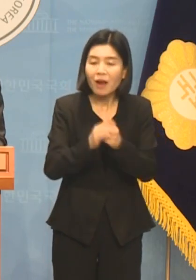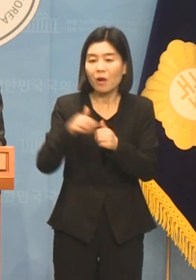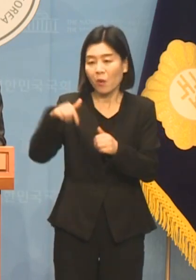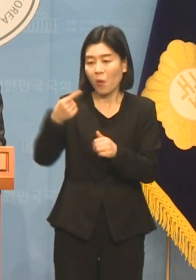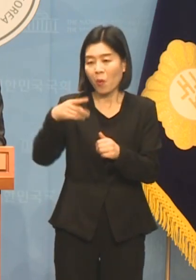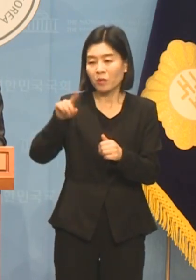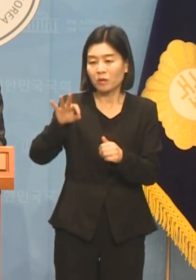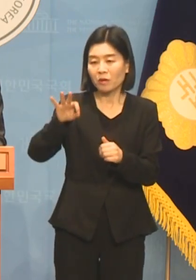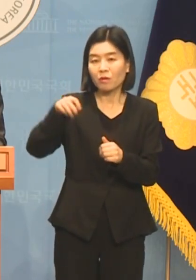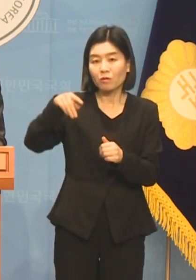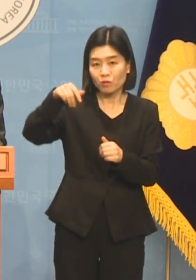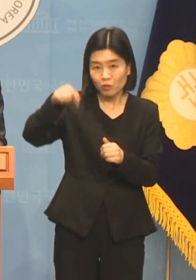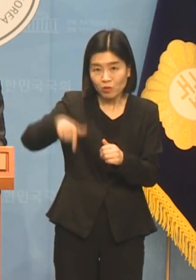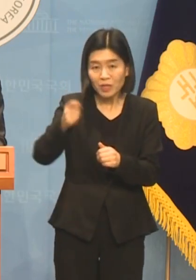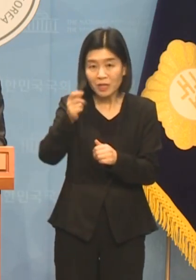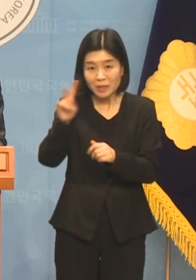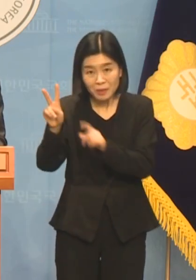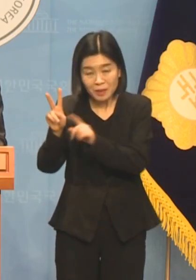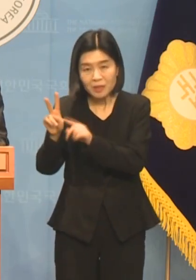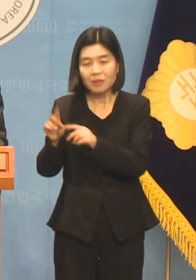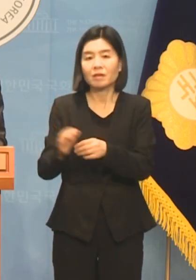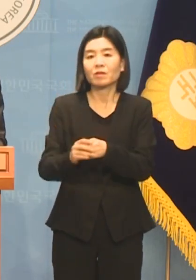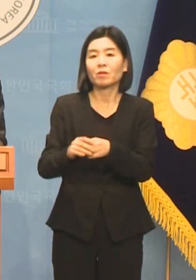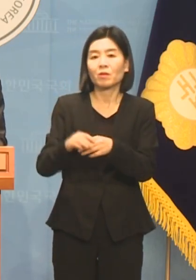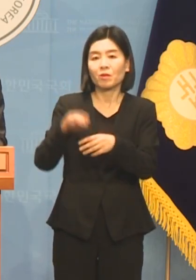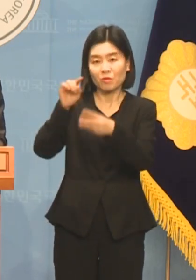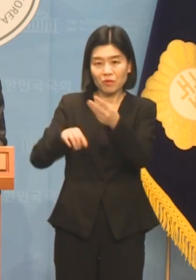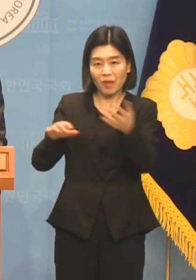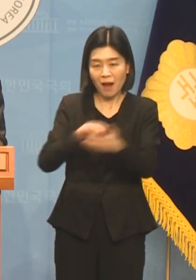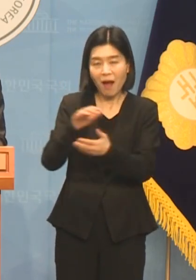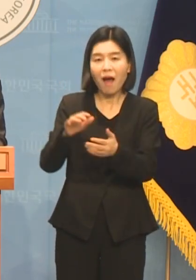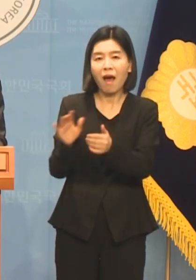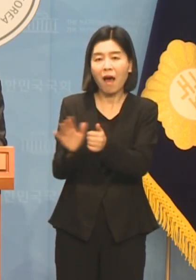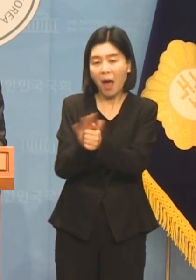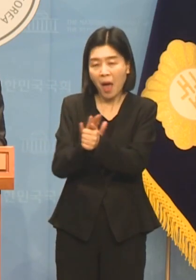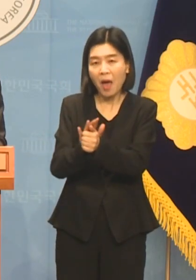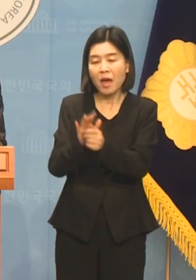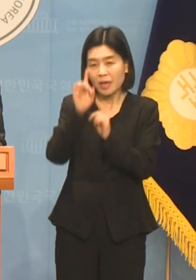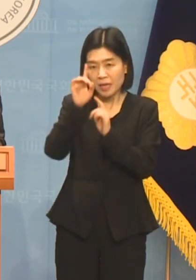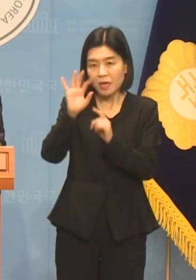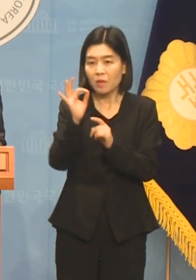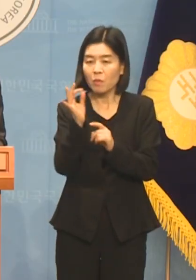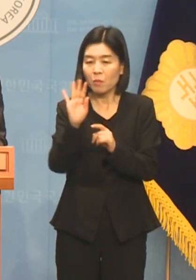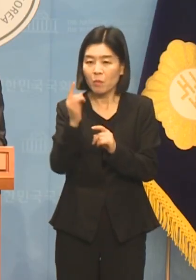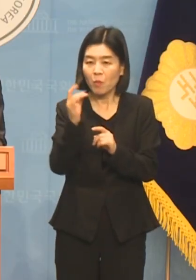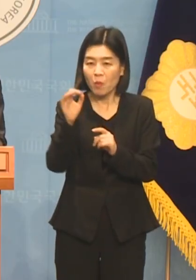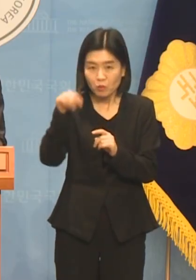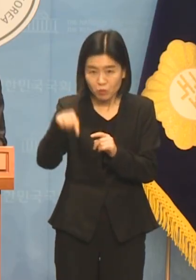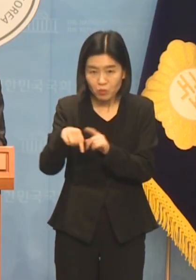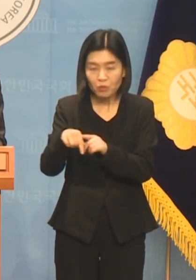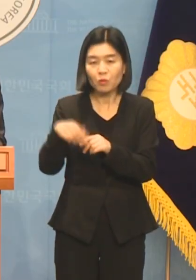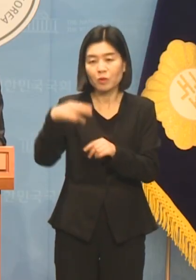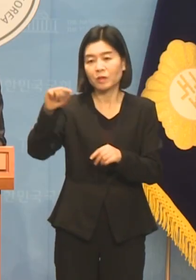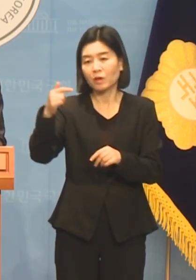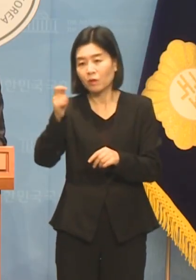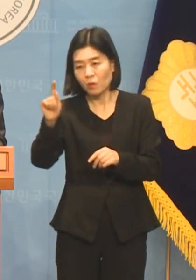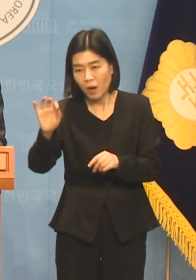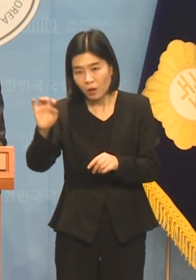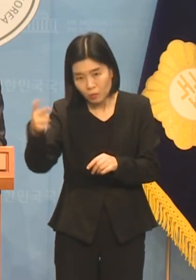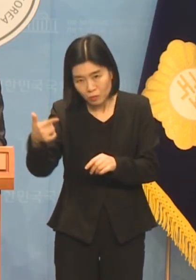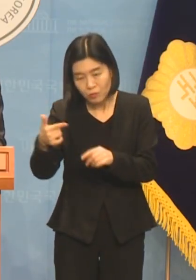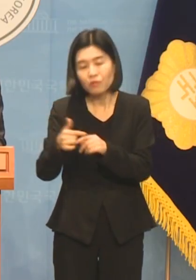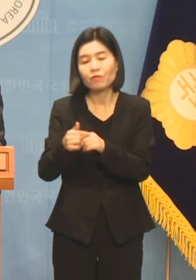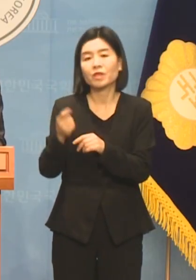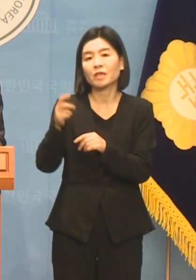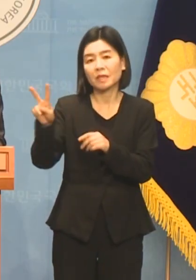내란을 옹호하는 이봉규TV, 헌법재판소를 무력화시키겠다는 정광훈TV, 노무현